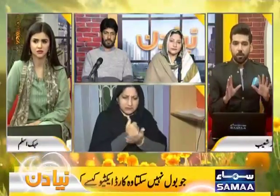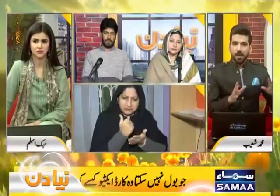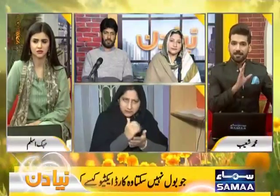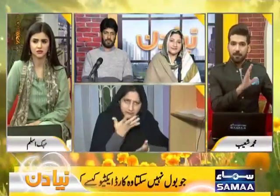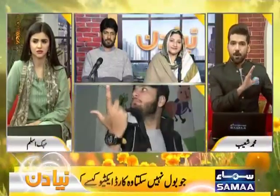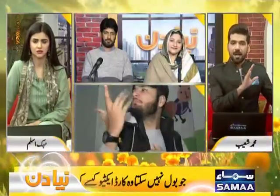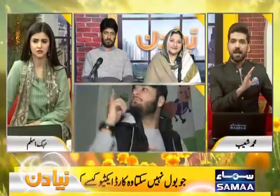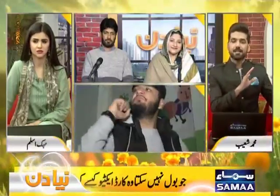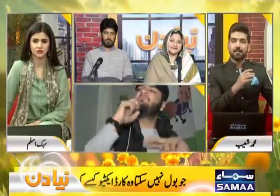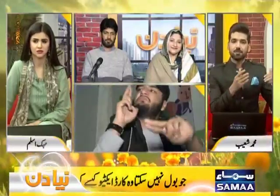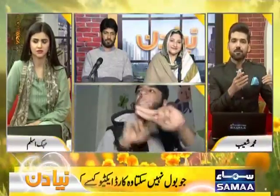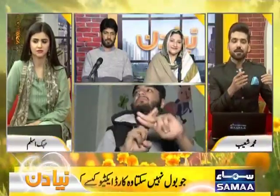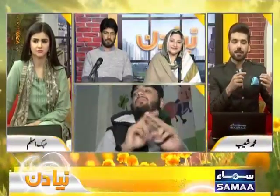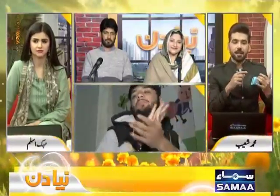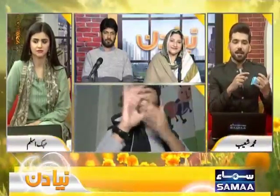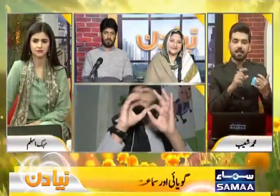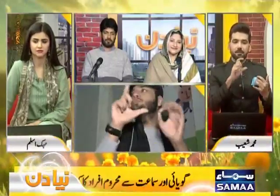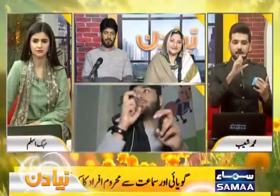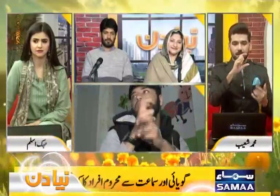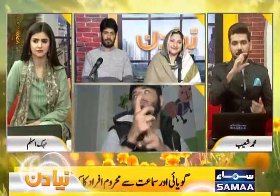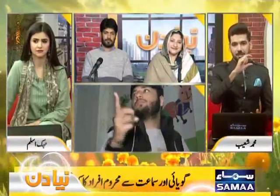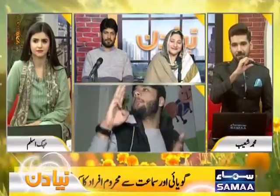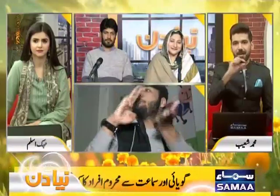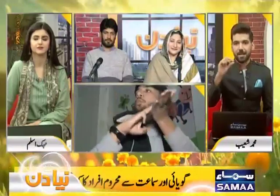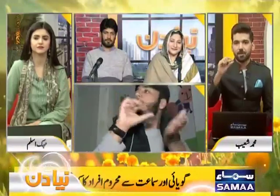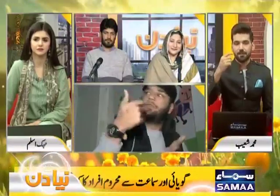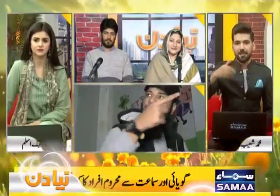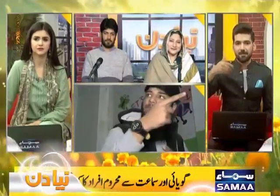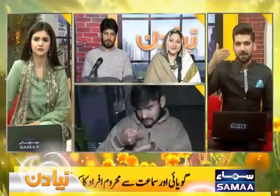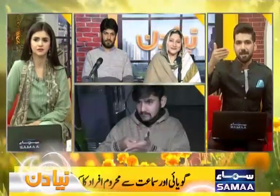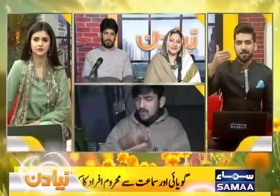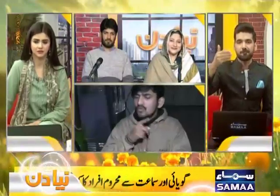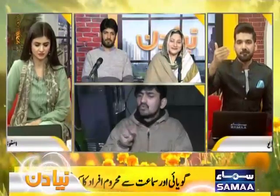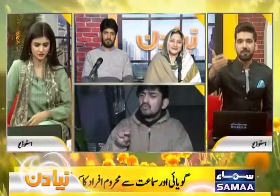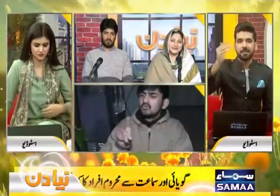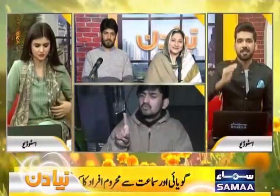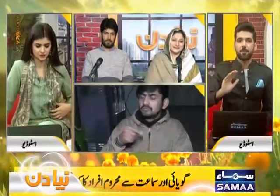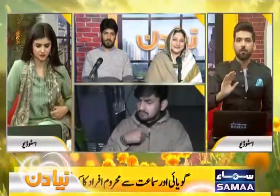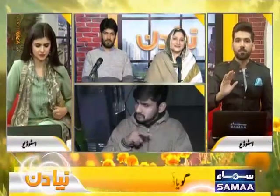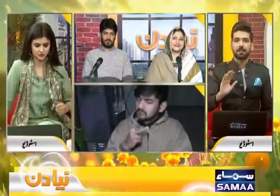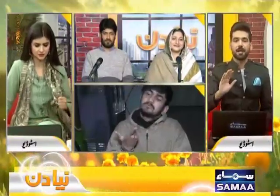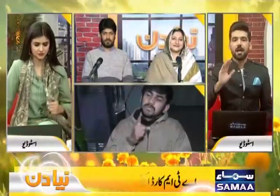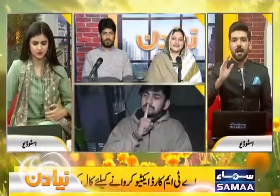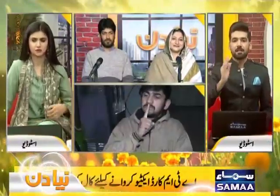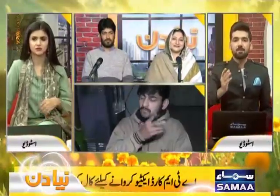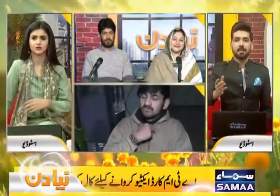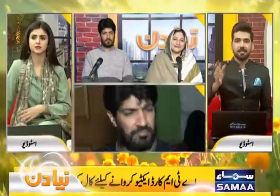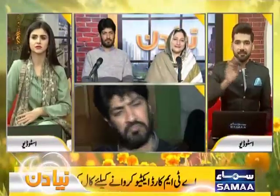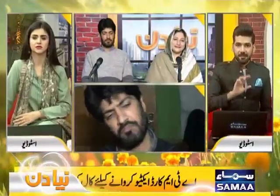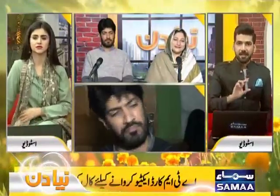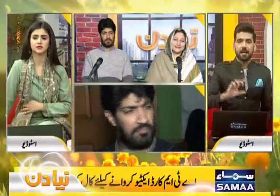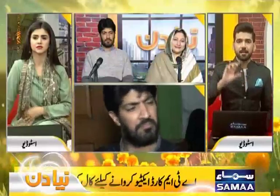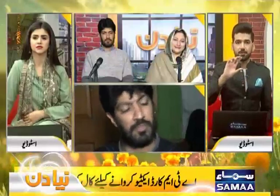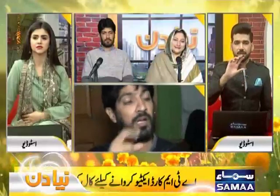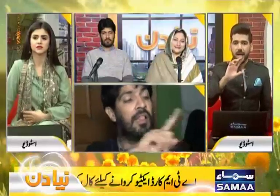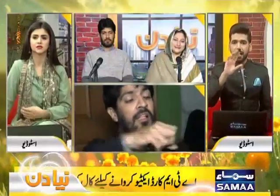वाकई कोई ऐसा मामला है जैसे हम सुन रहे थे कि अगर एटीएम कार्ड पर जो नंबर लिखा होता है वो एक नंबर पर भेजते हैं तो 15 मिनट्स के लिए आपको कोड मिलता है एंड देन यू कैन